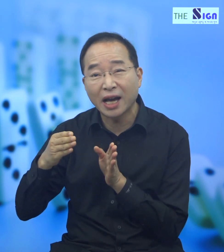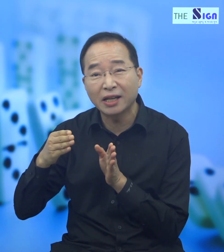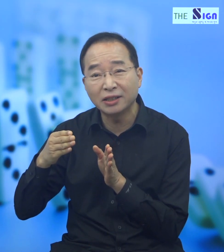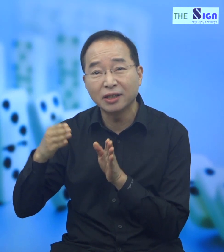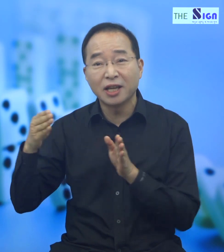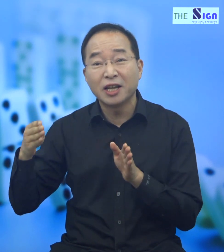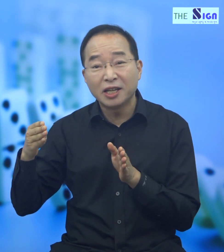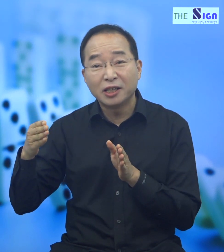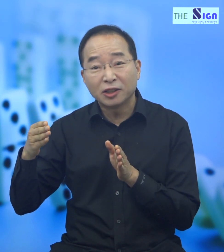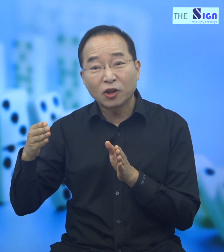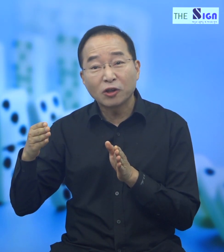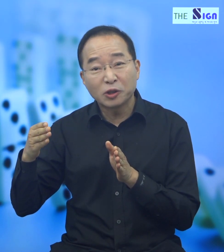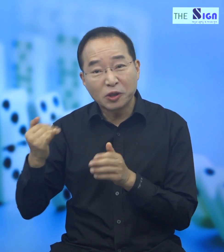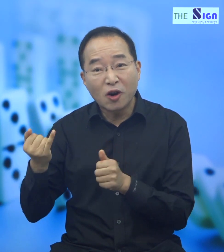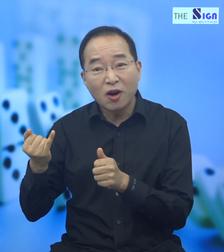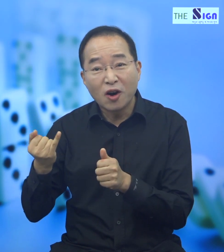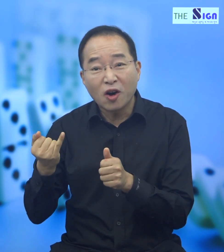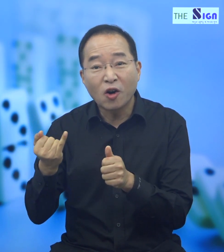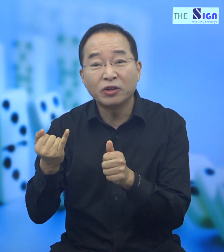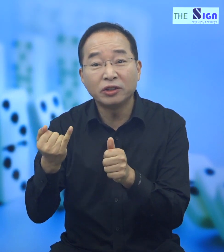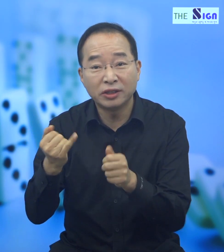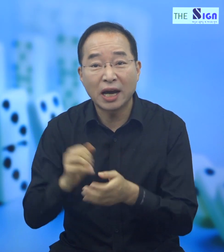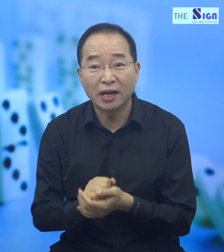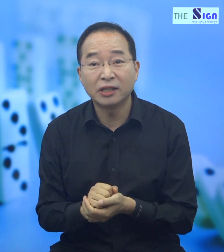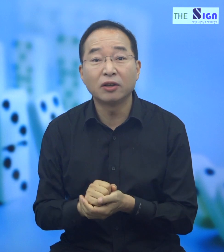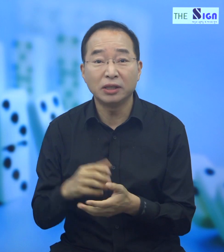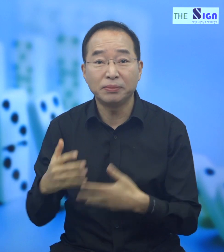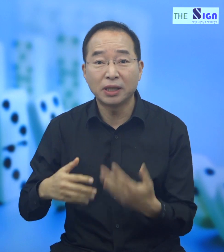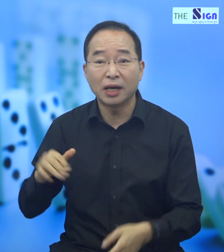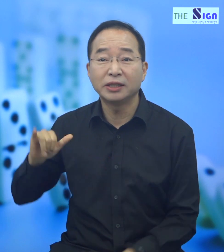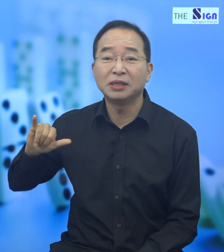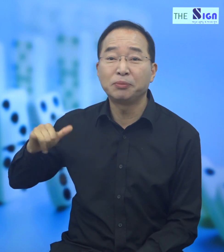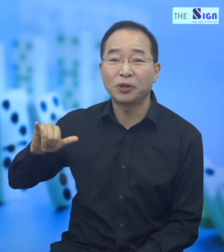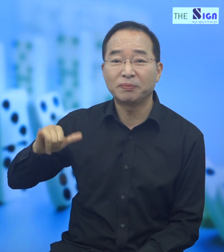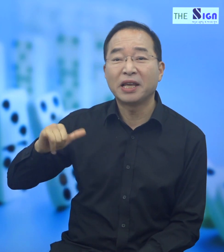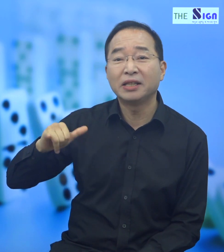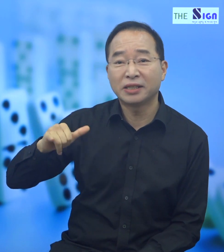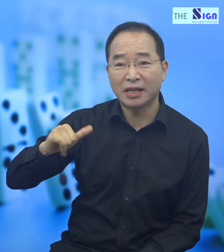약간은 떨어져서 걷는다. 이런 의미가 이 표현, 데이트한다.